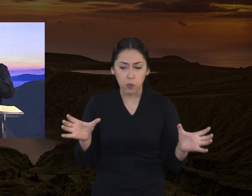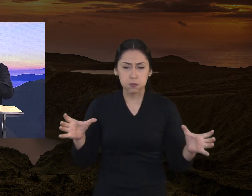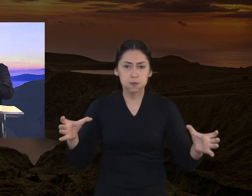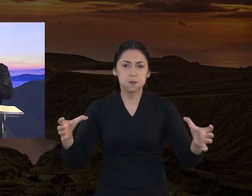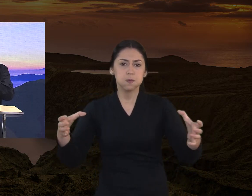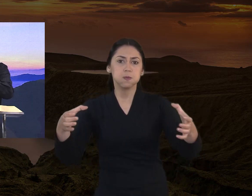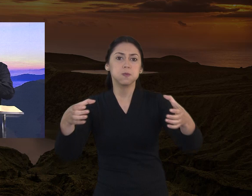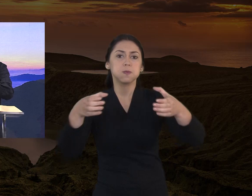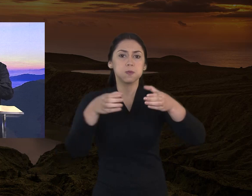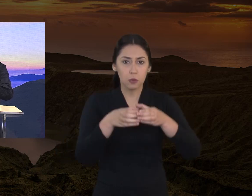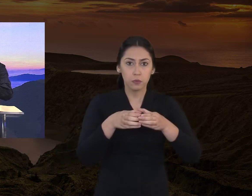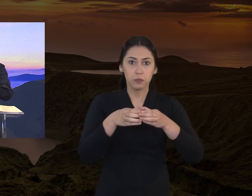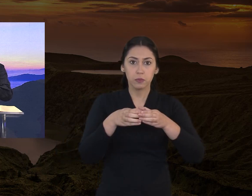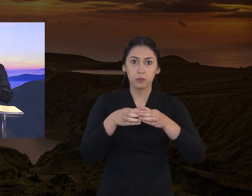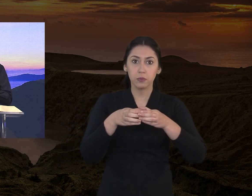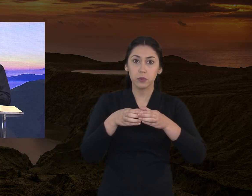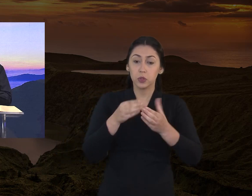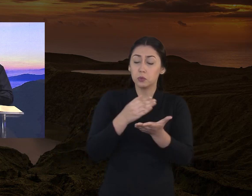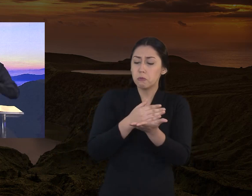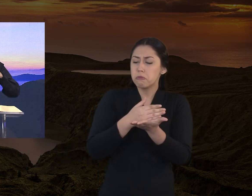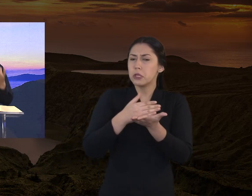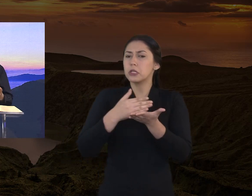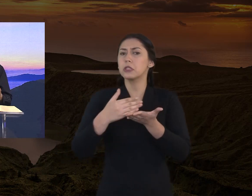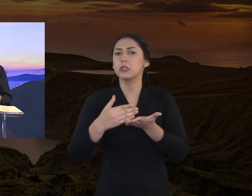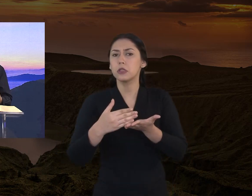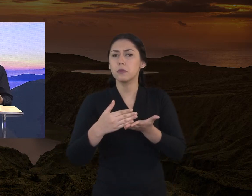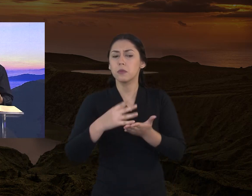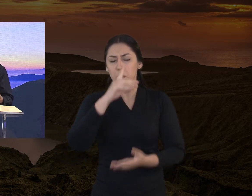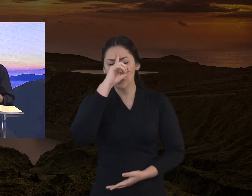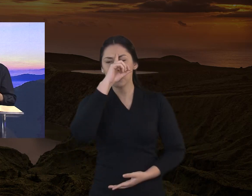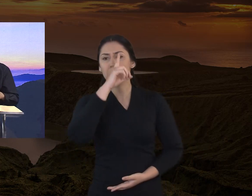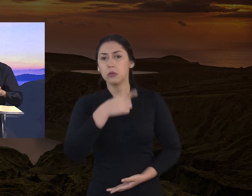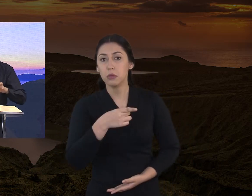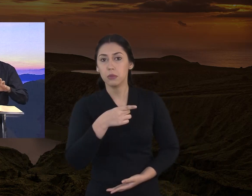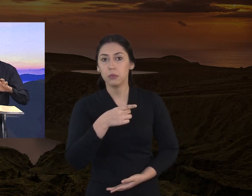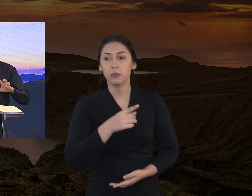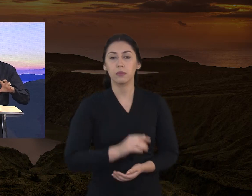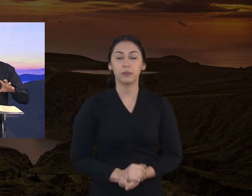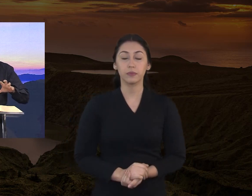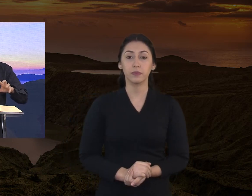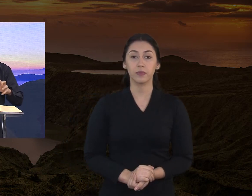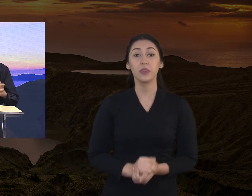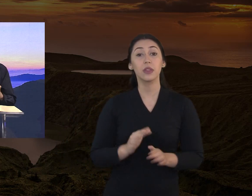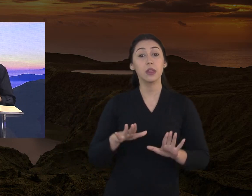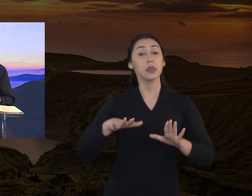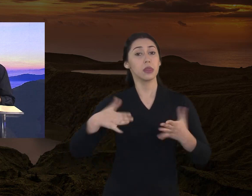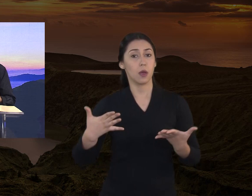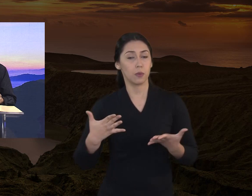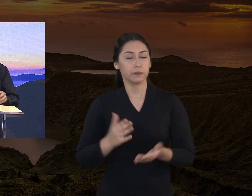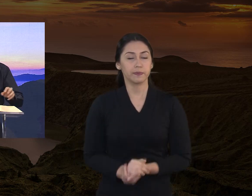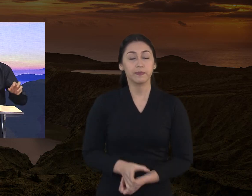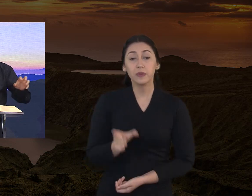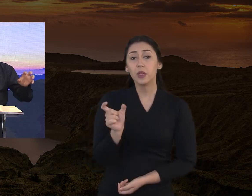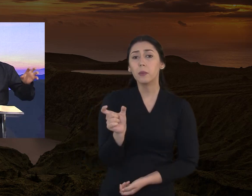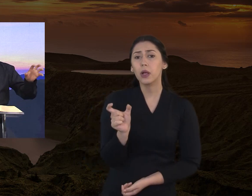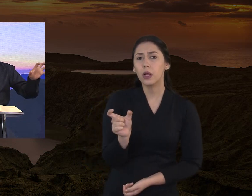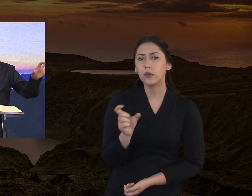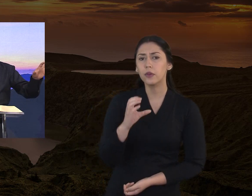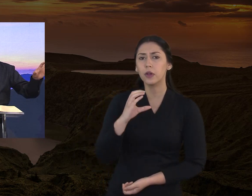um princípio unificador ou uma pessoa. Quer dizer, então, convergir